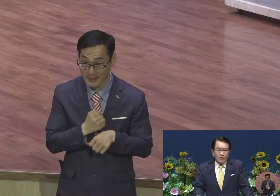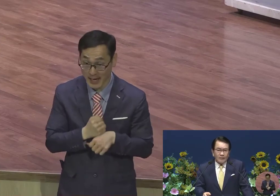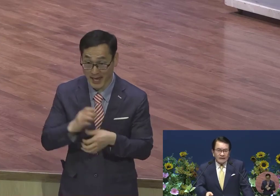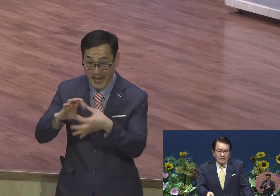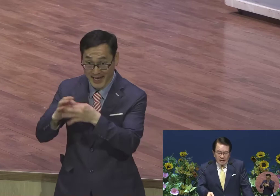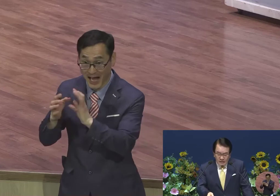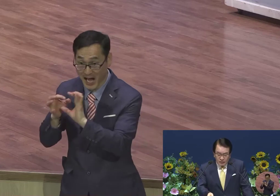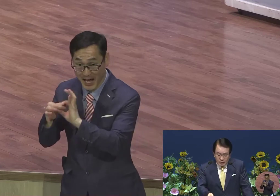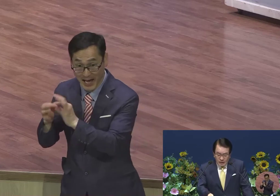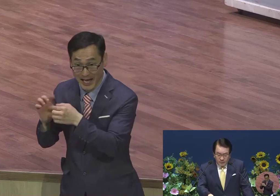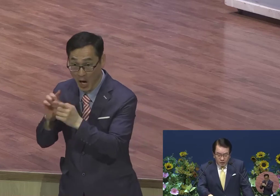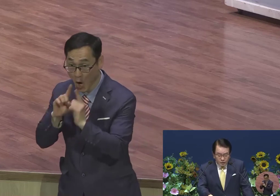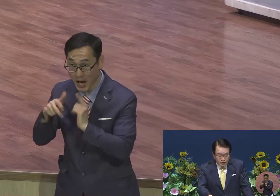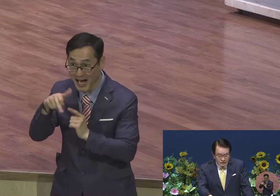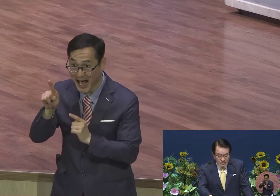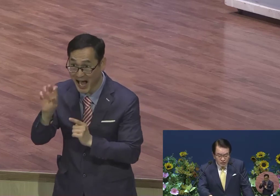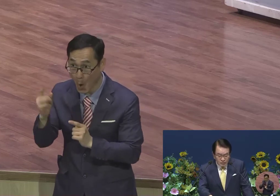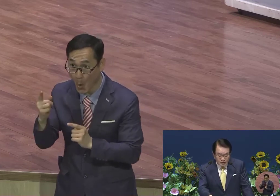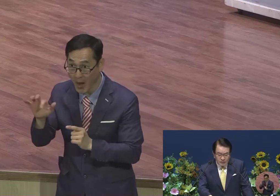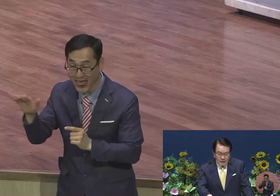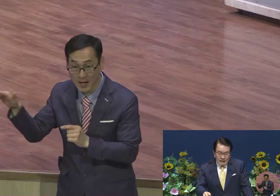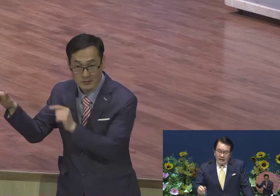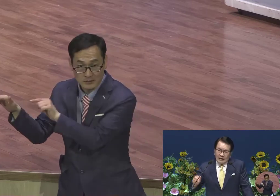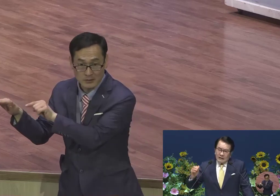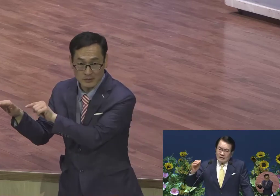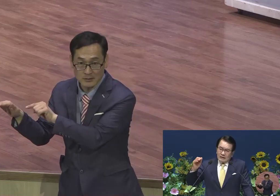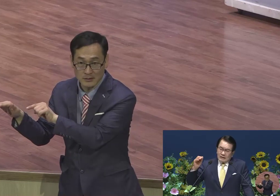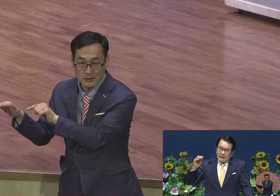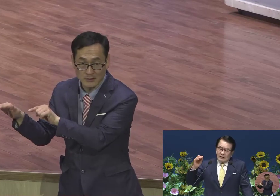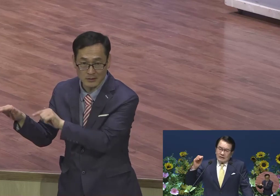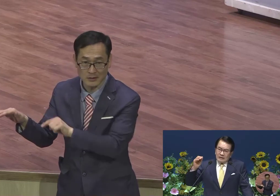카오코메타 말은요 보통 즐거움을